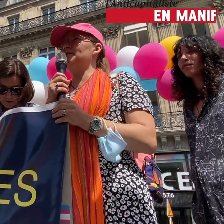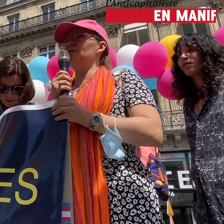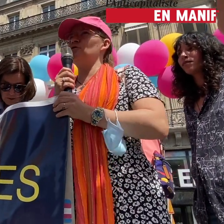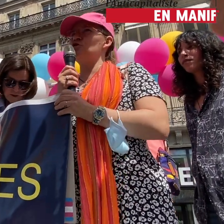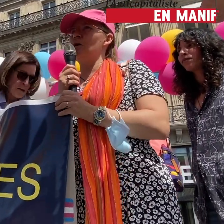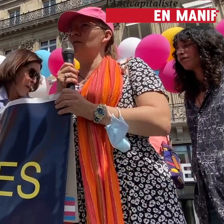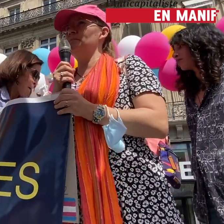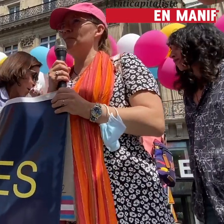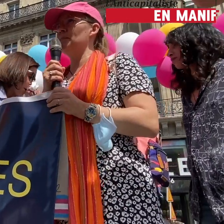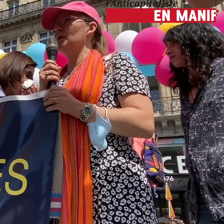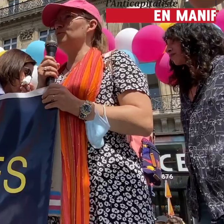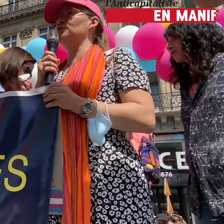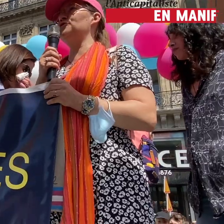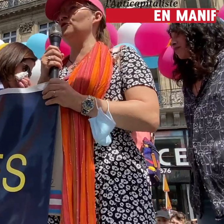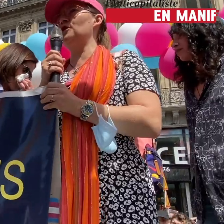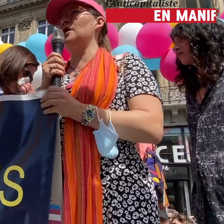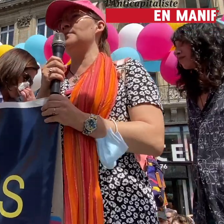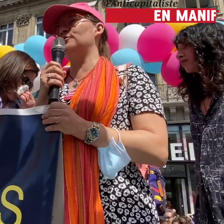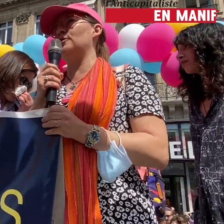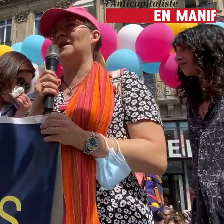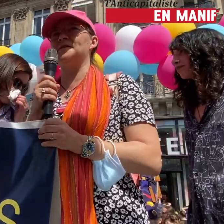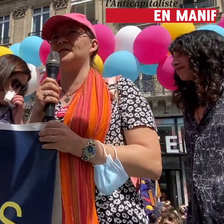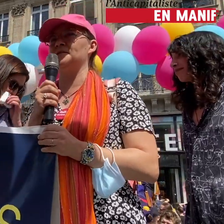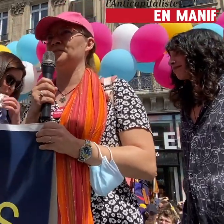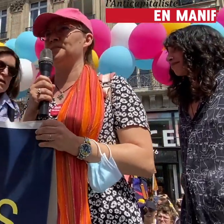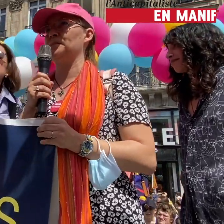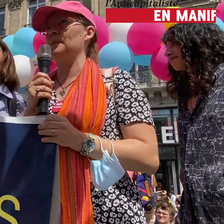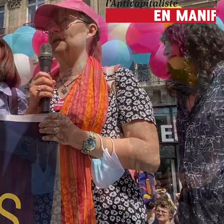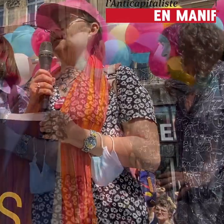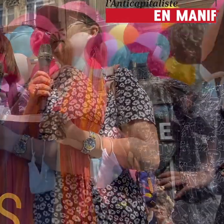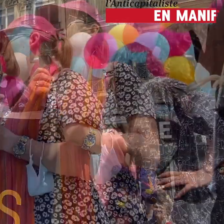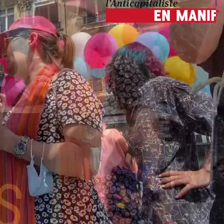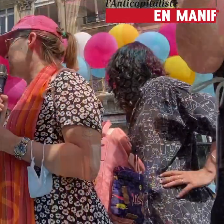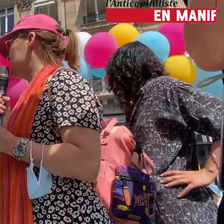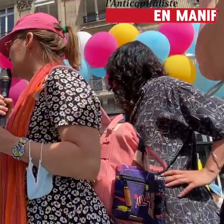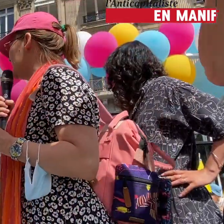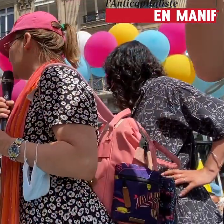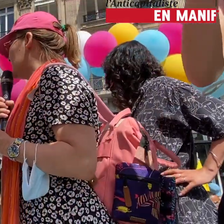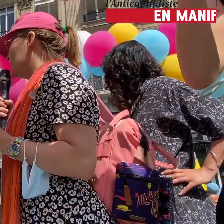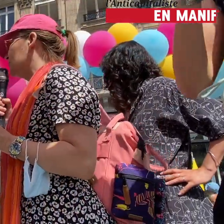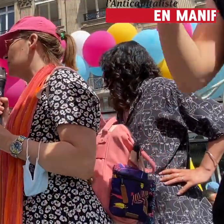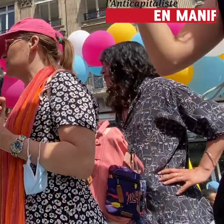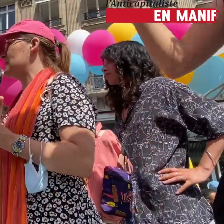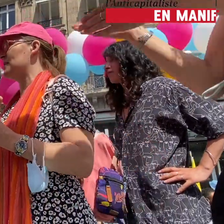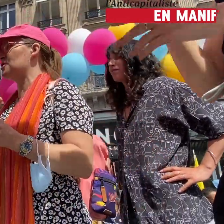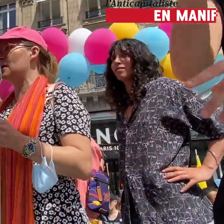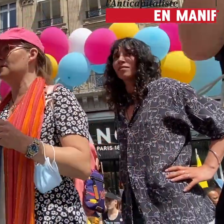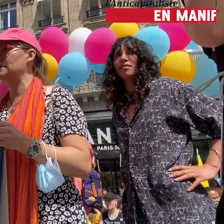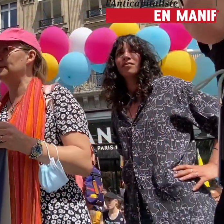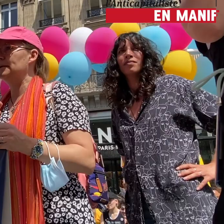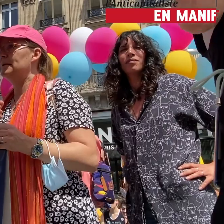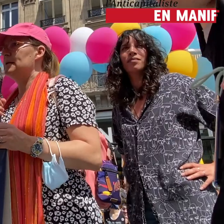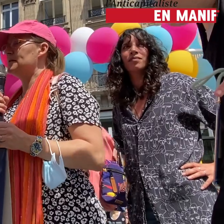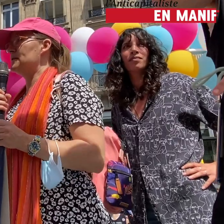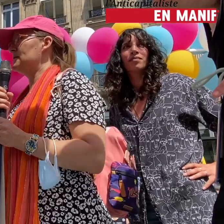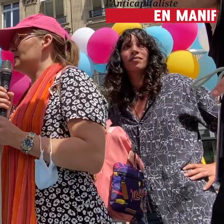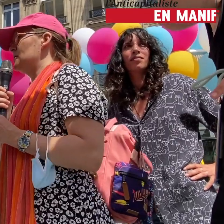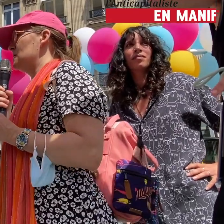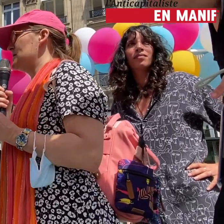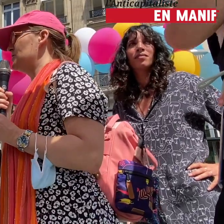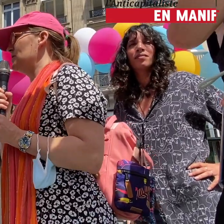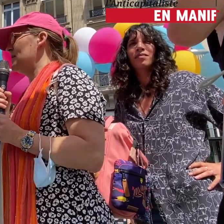notre liberté de choix pour notre corps et pour le reste. À mes côtés, il y a la maman de Sacha